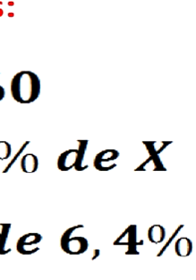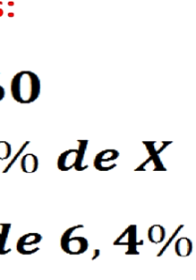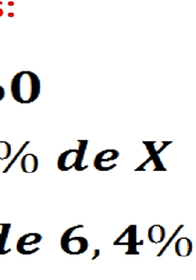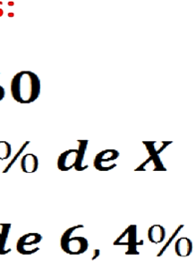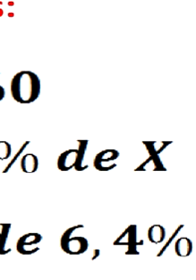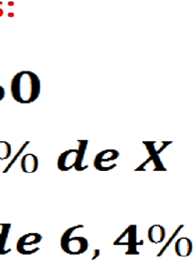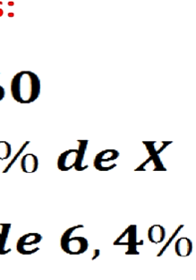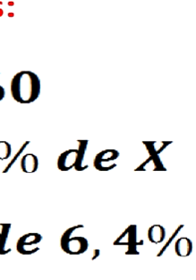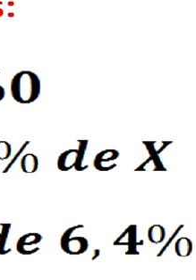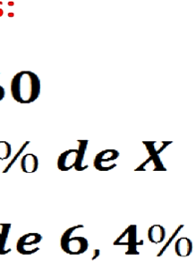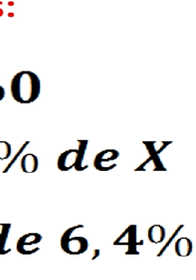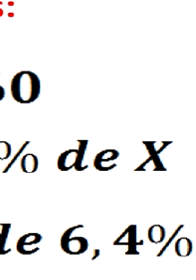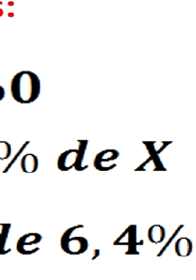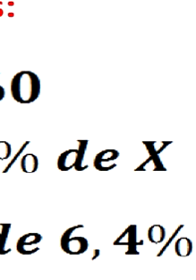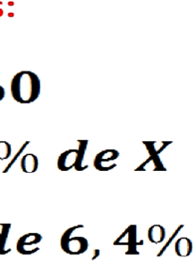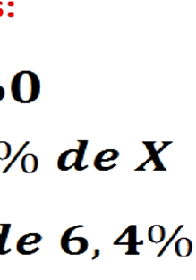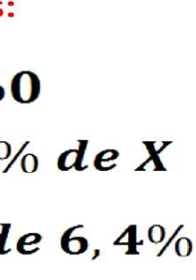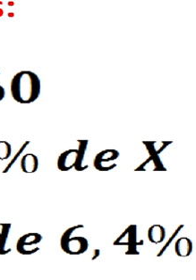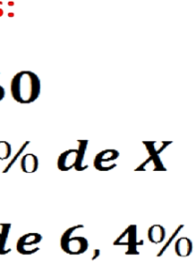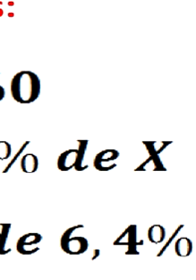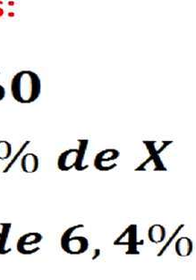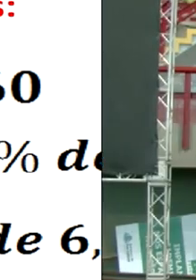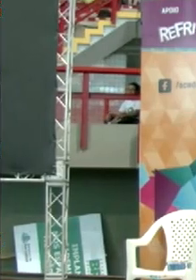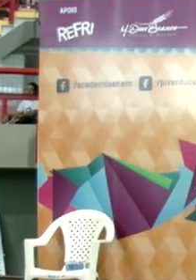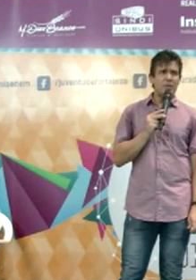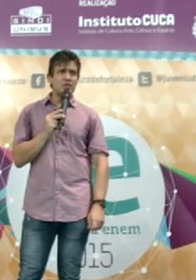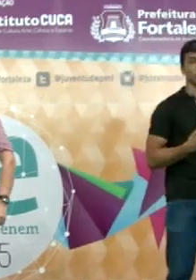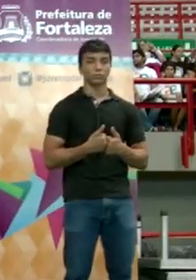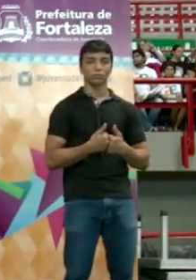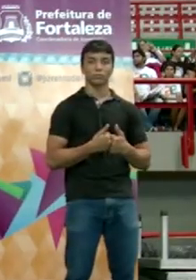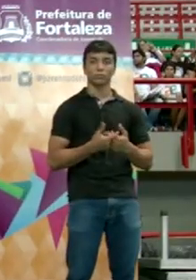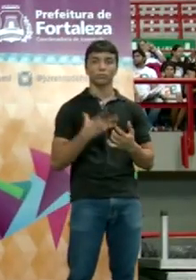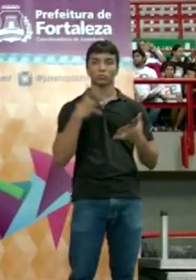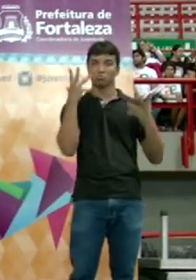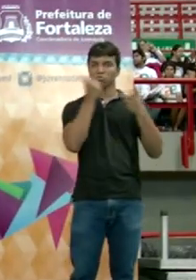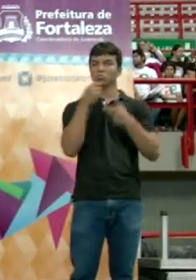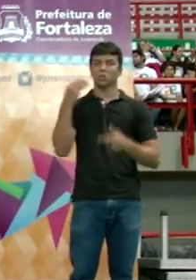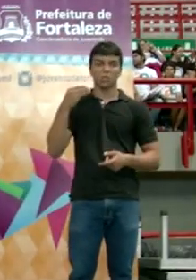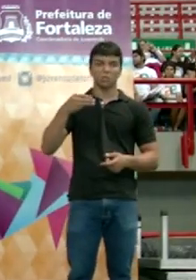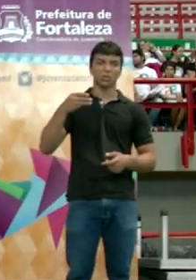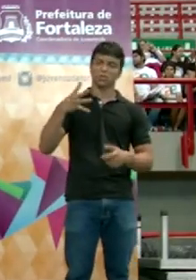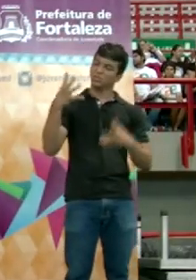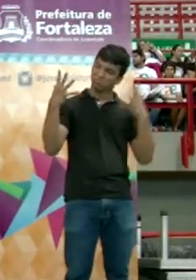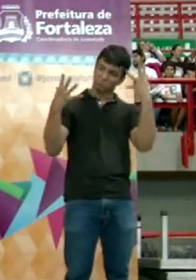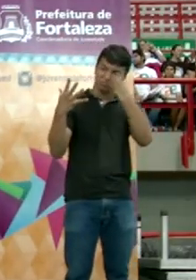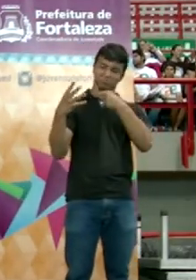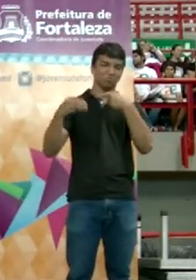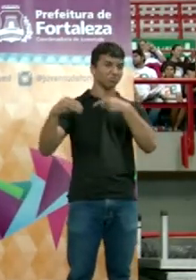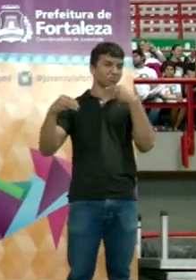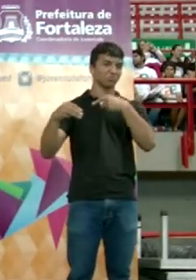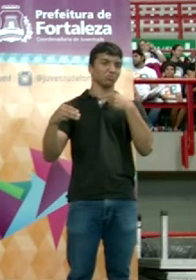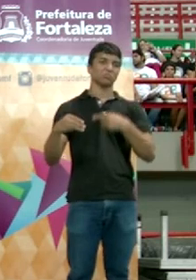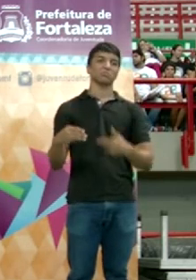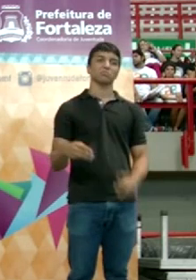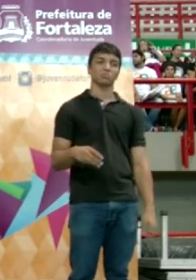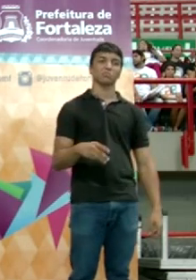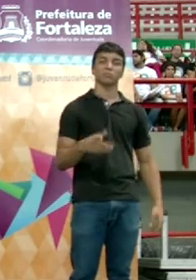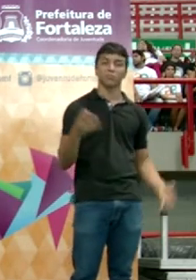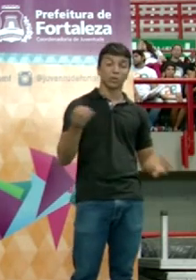6,4%. Essa era a outra maneira de fazer. Show? O bicho bonito é matemática, né, meu irmão?